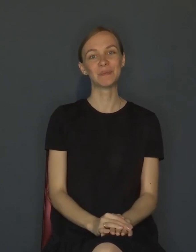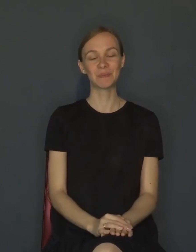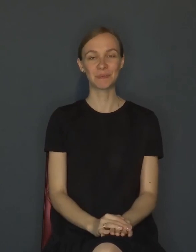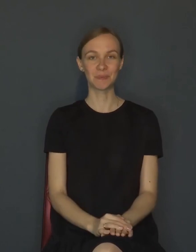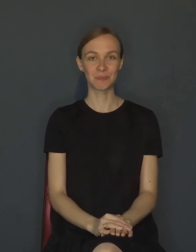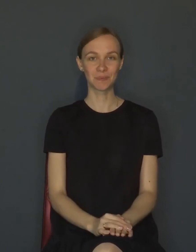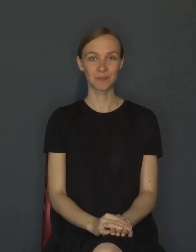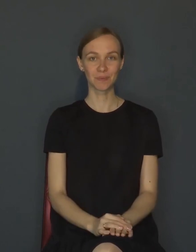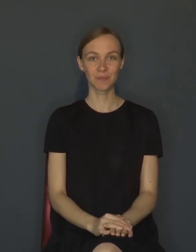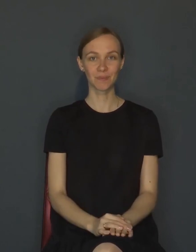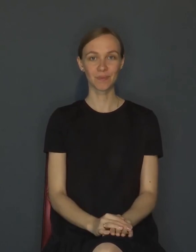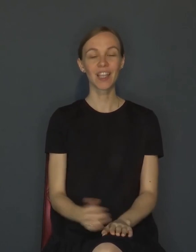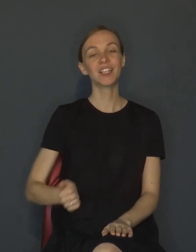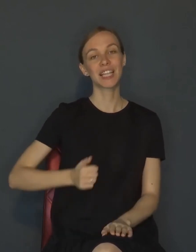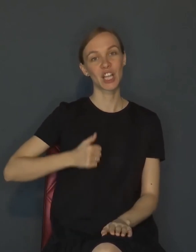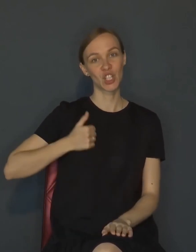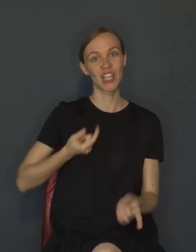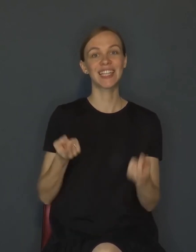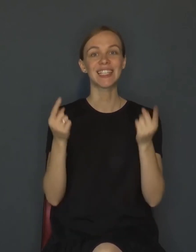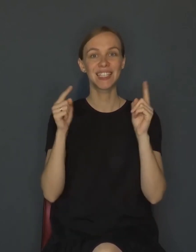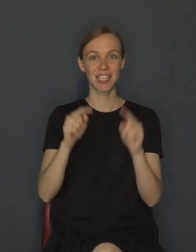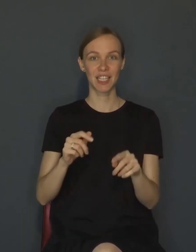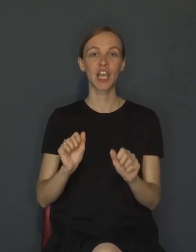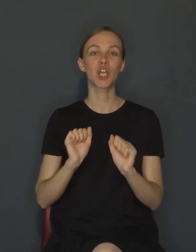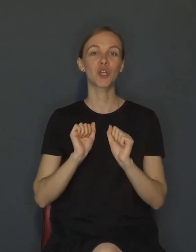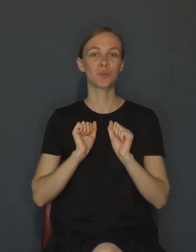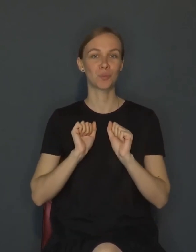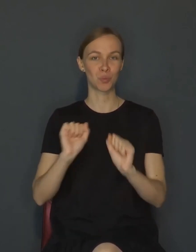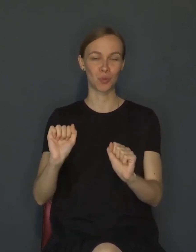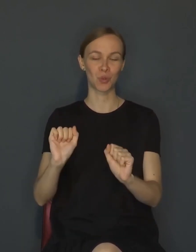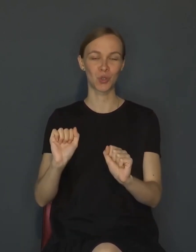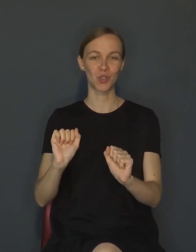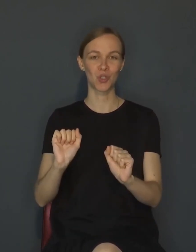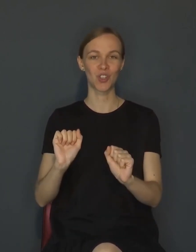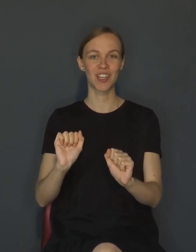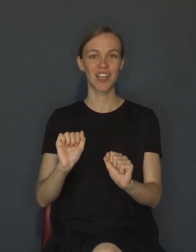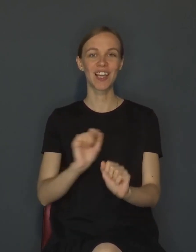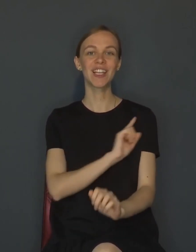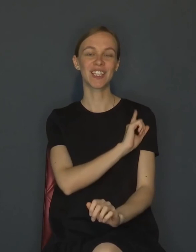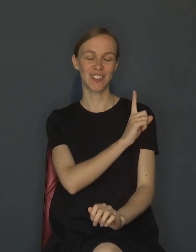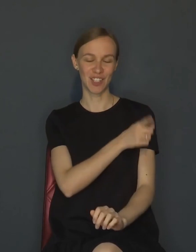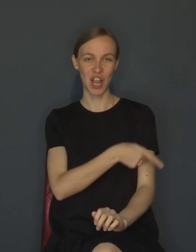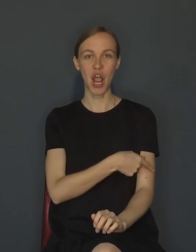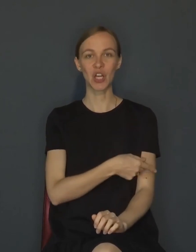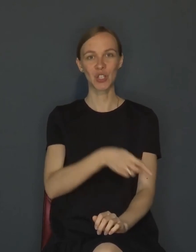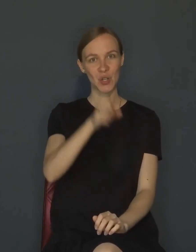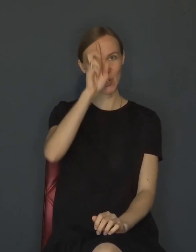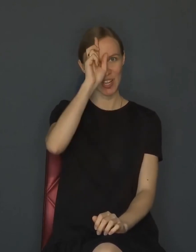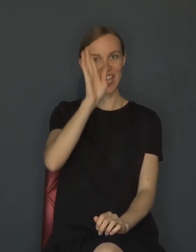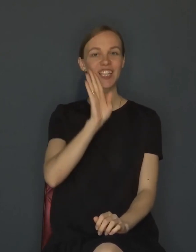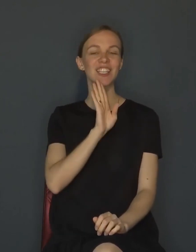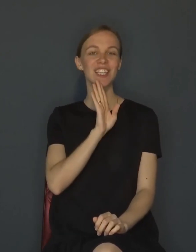На честь цієї мужньої, звитяжної князівни вежа північного